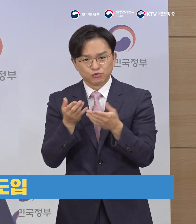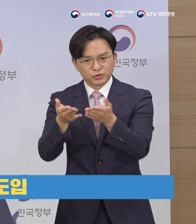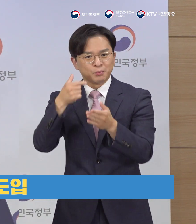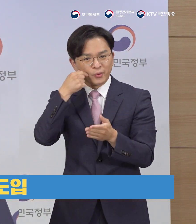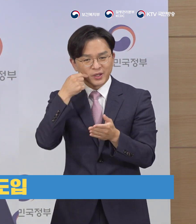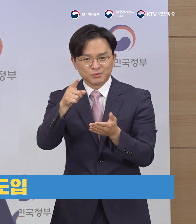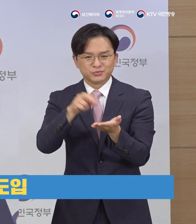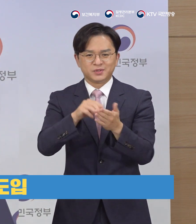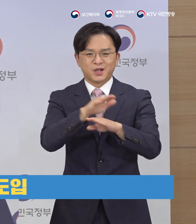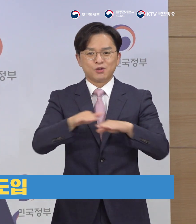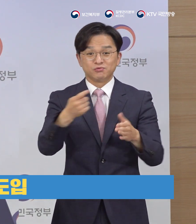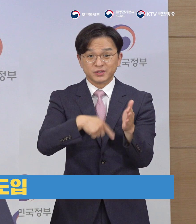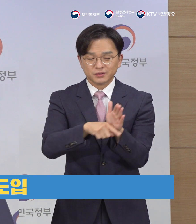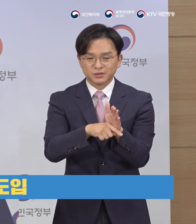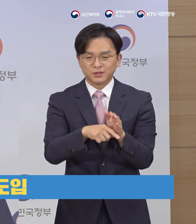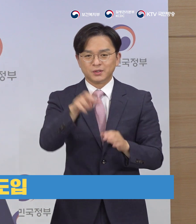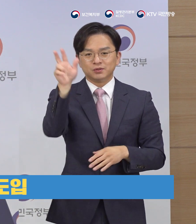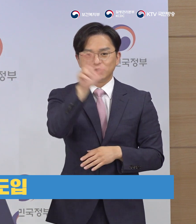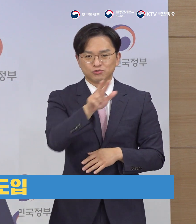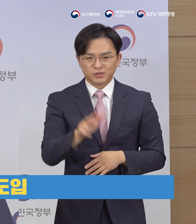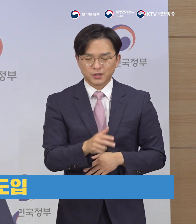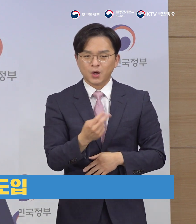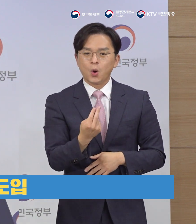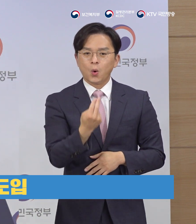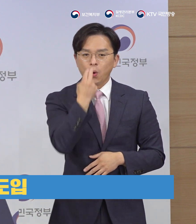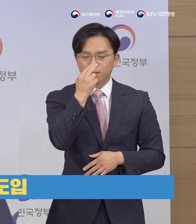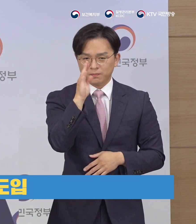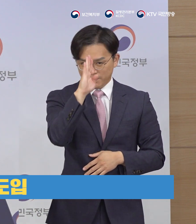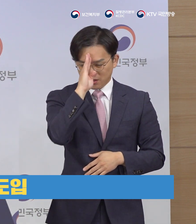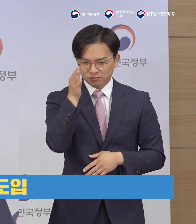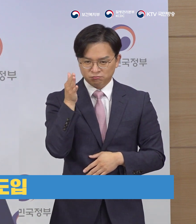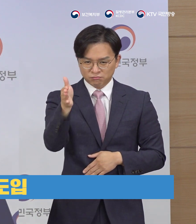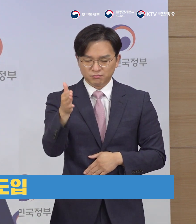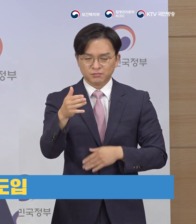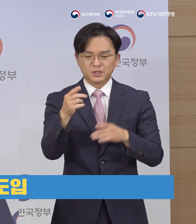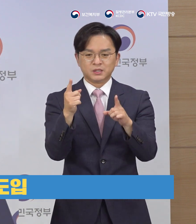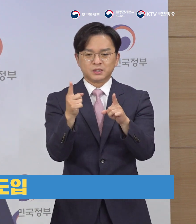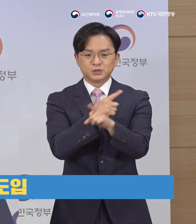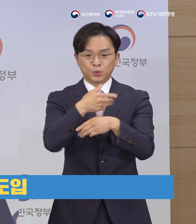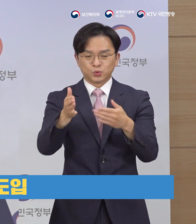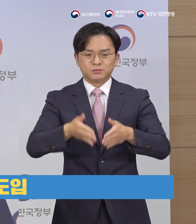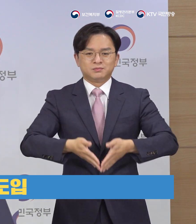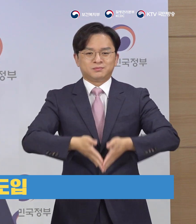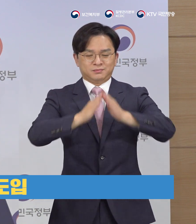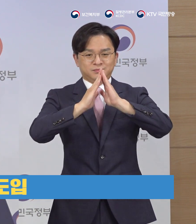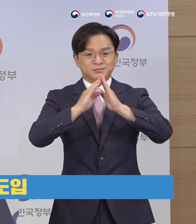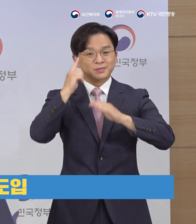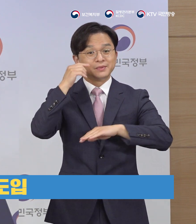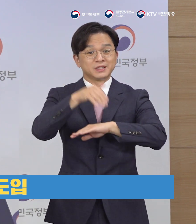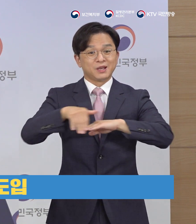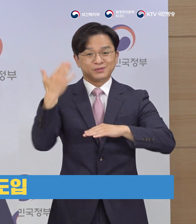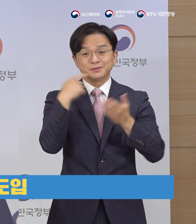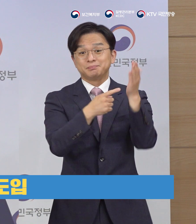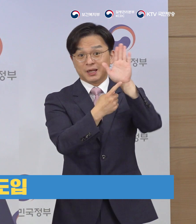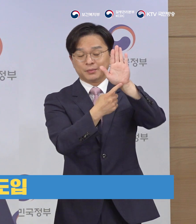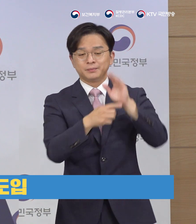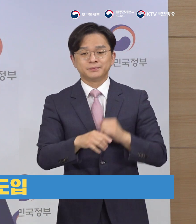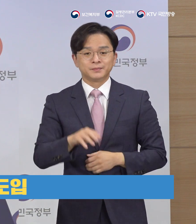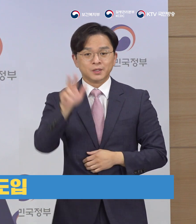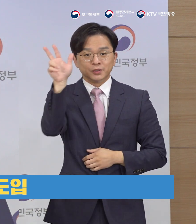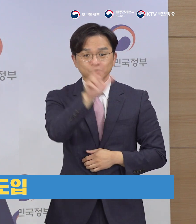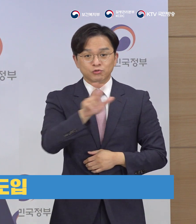의료기관을 감염으로부터 보호할 수 있도록 호흡기 전담 클리닉을 도입하고 있습니다.